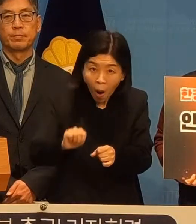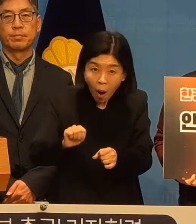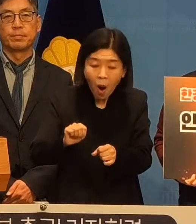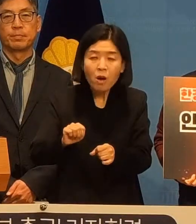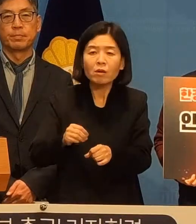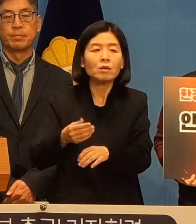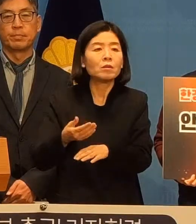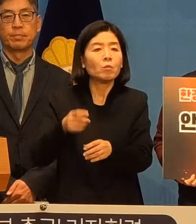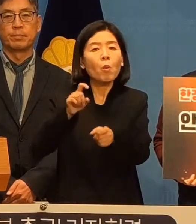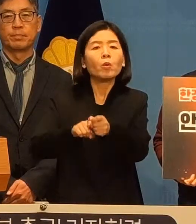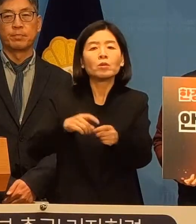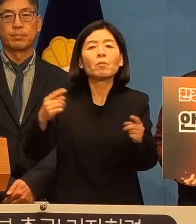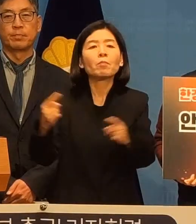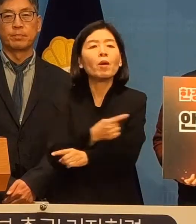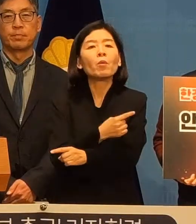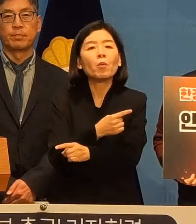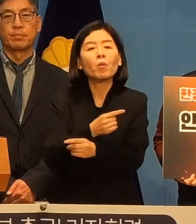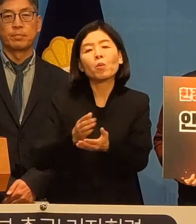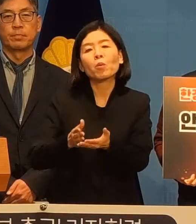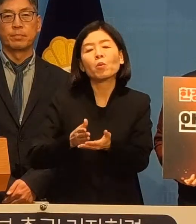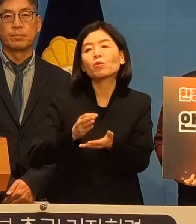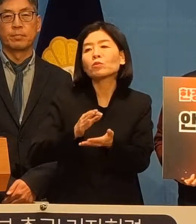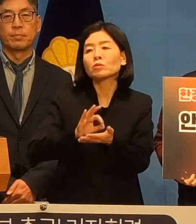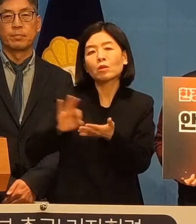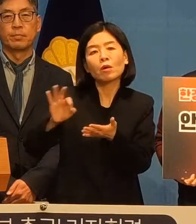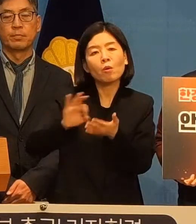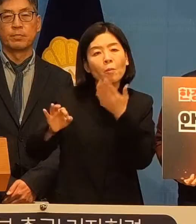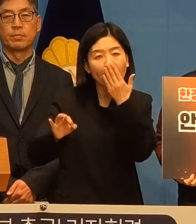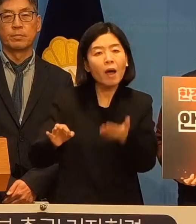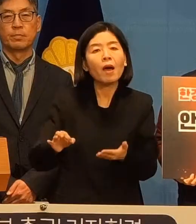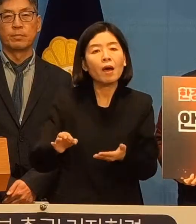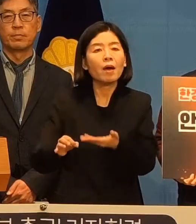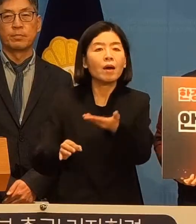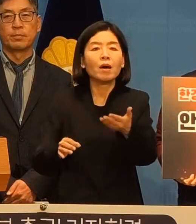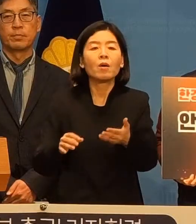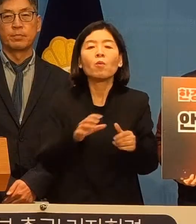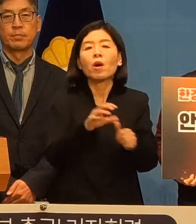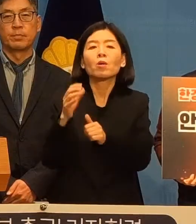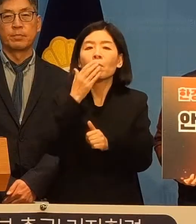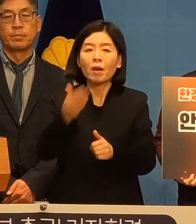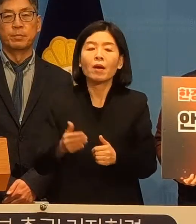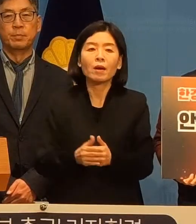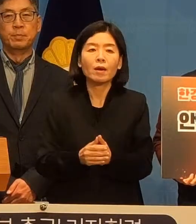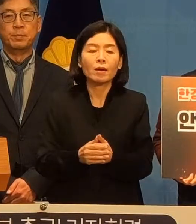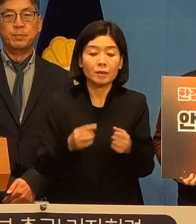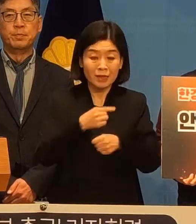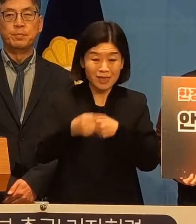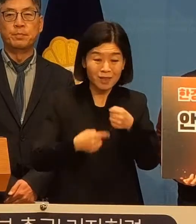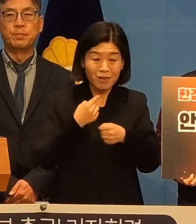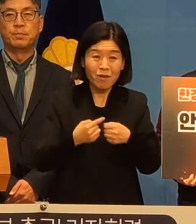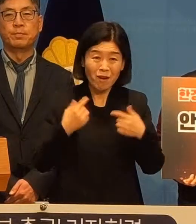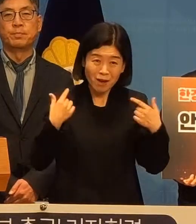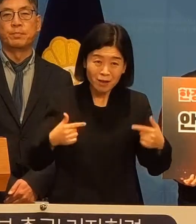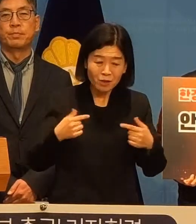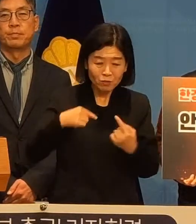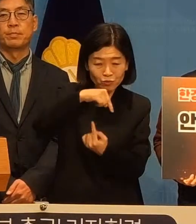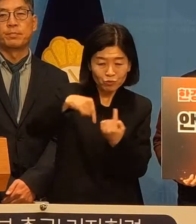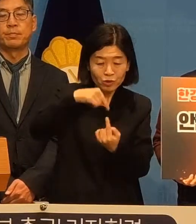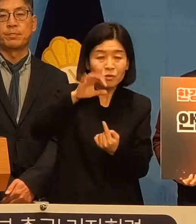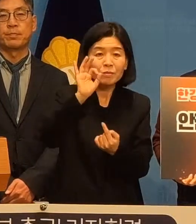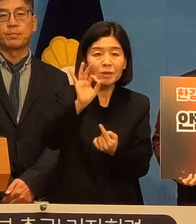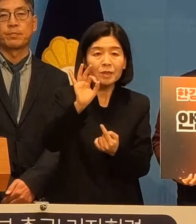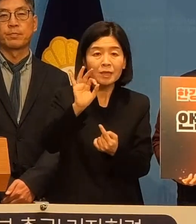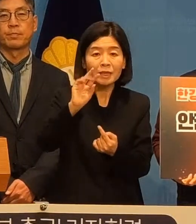용도로 시민들이 충분히 활용하실 수가 있습니다. 그리고 매년 운영비가 한 200억 정도가